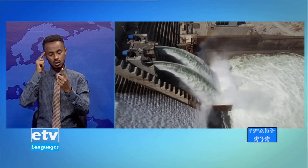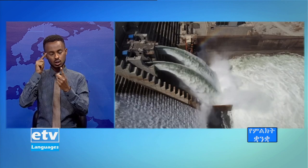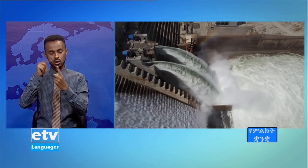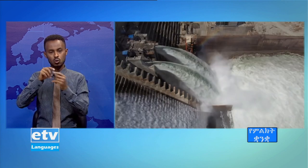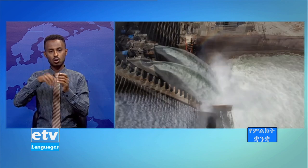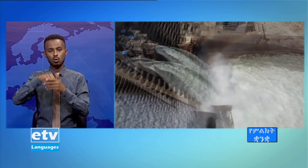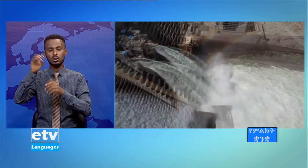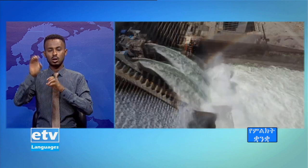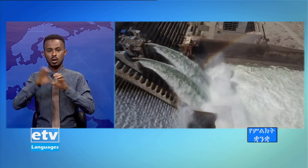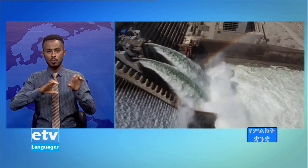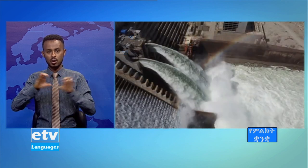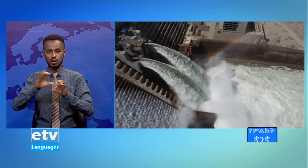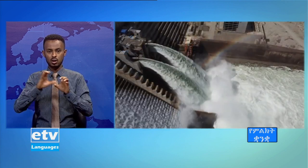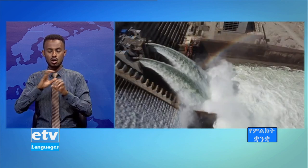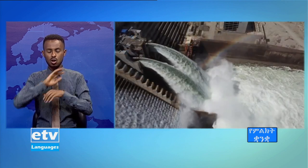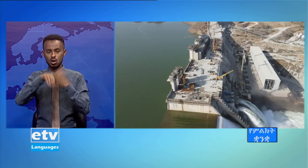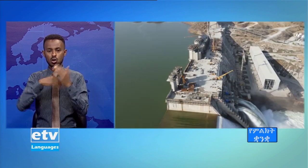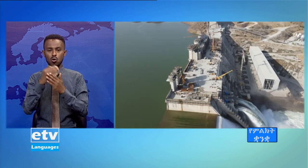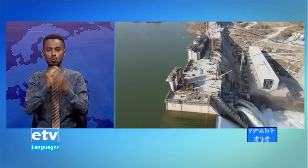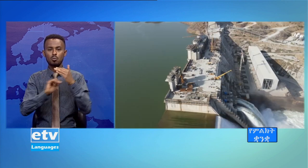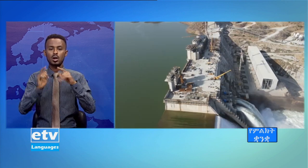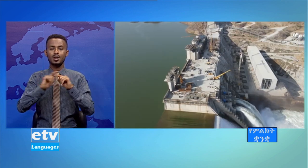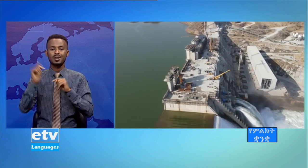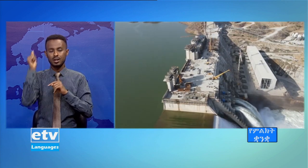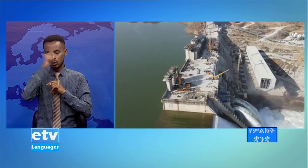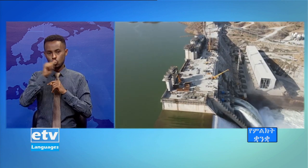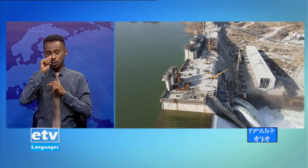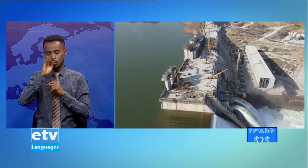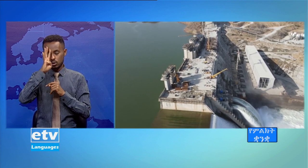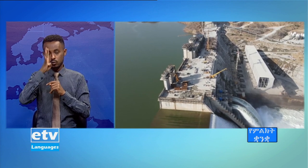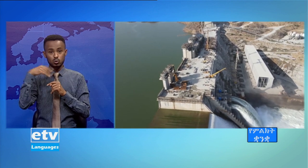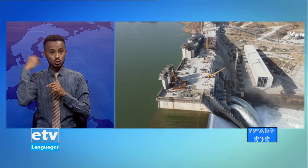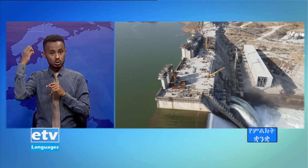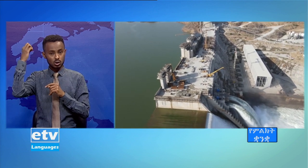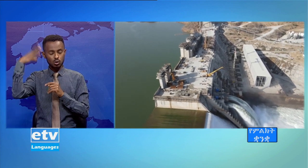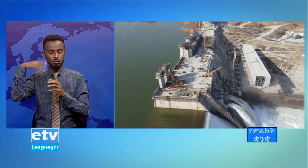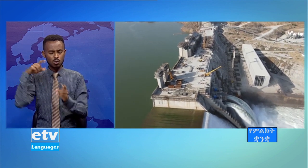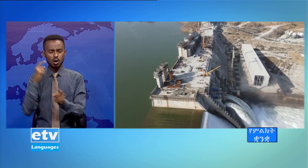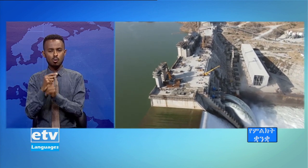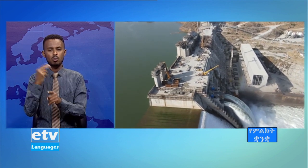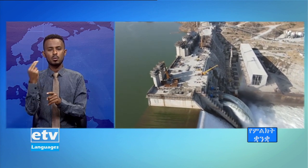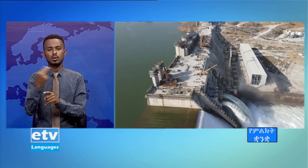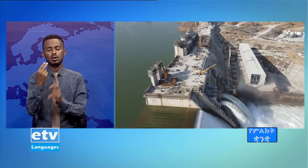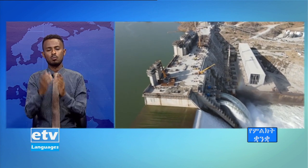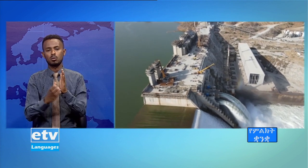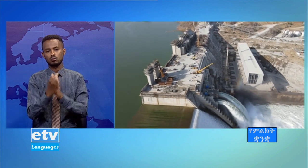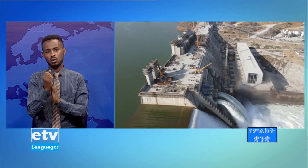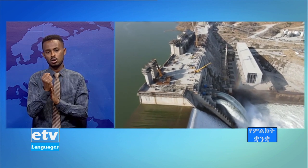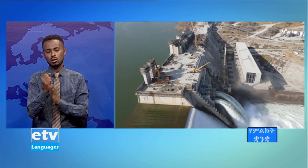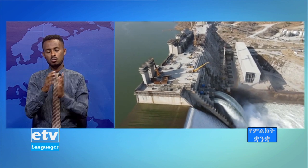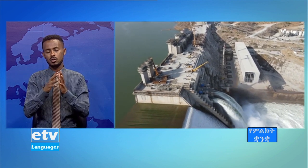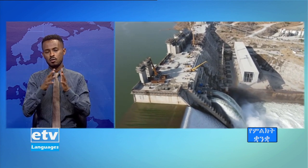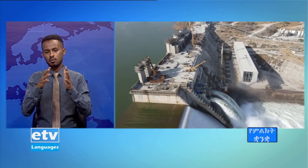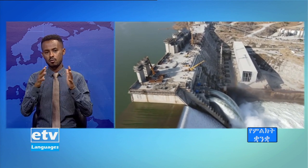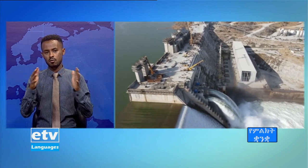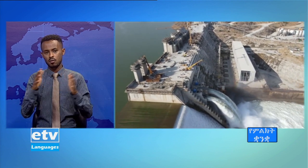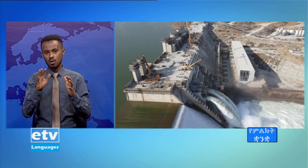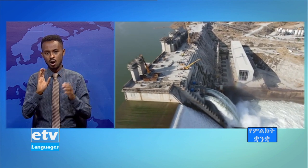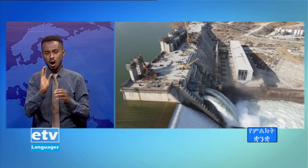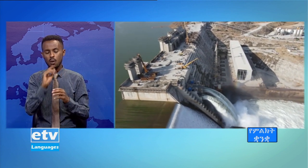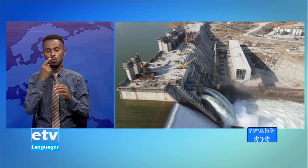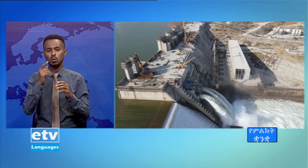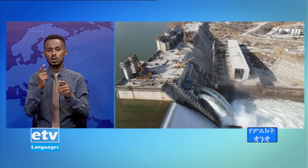እንዲወጣ ለማድረግ ከሁሉም በላይ ግን ኢትዮጵያ በተፈጥሮ ጸጋዎቿ በአግባቡ የመጠቀም መብቷን በሰፊው አህዱ ብሎ